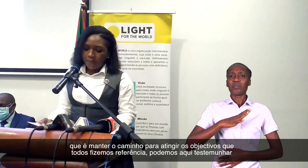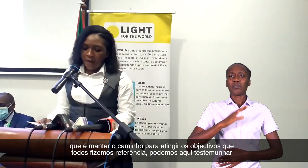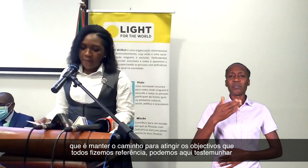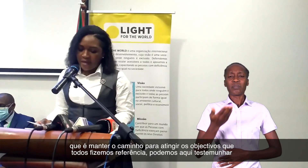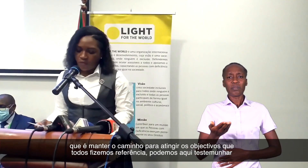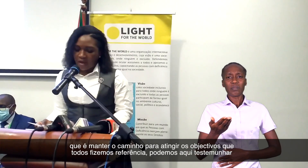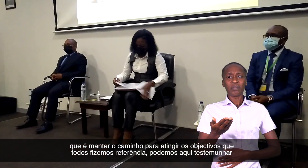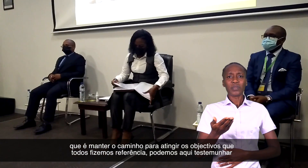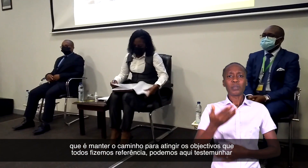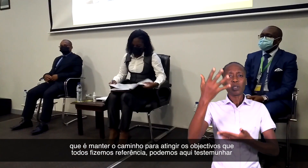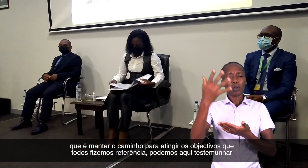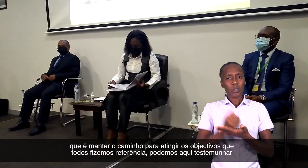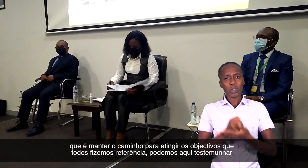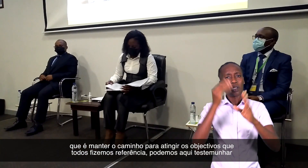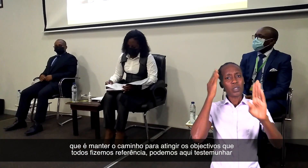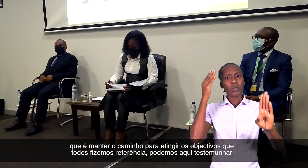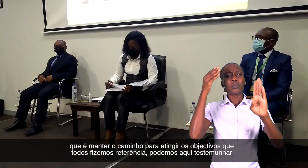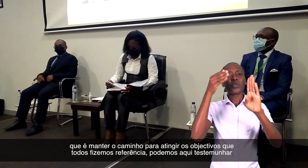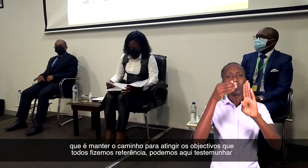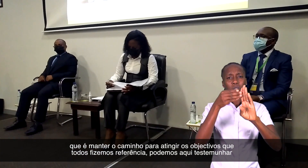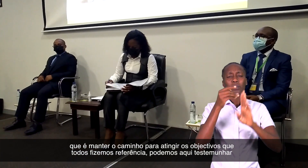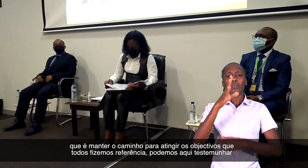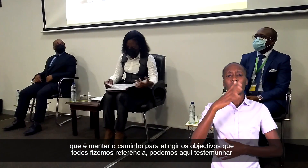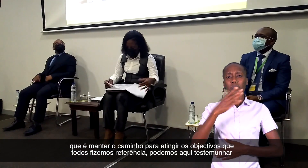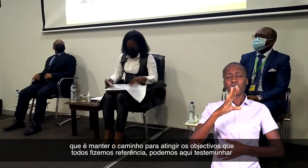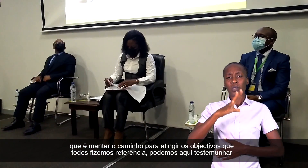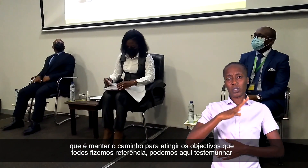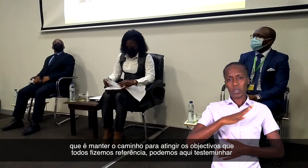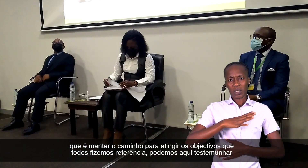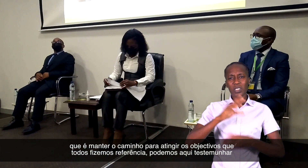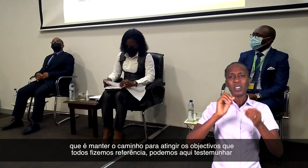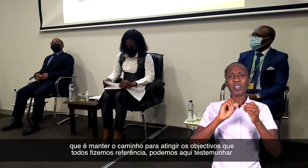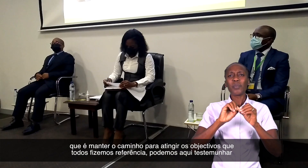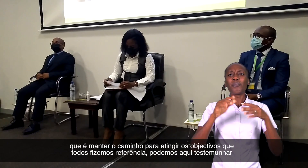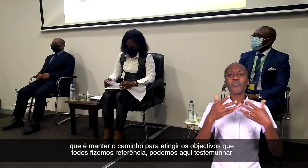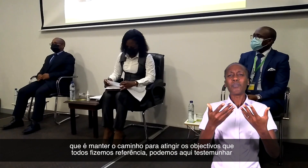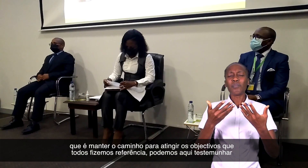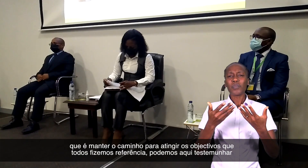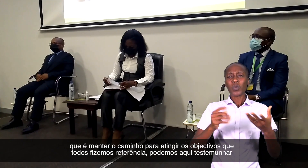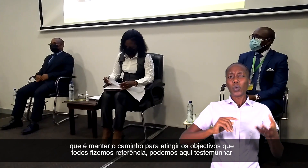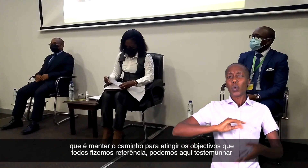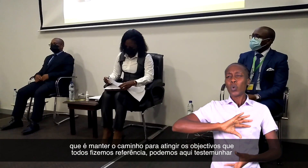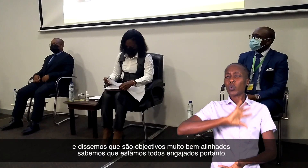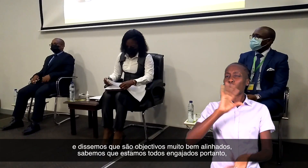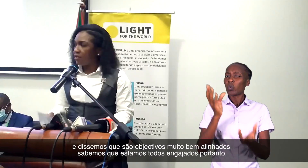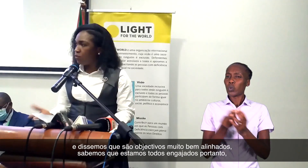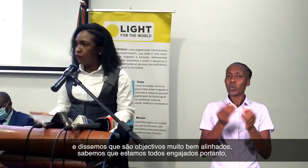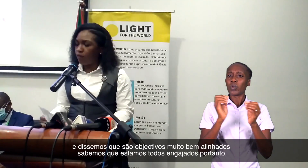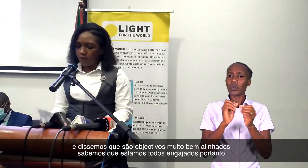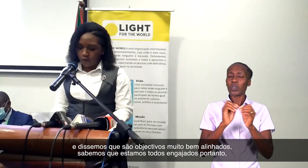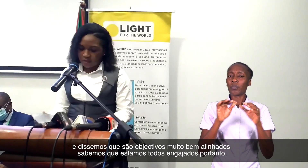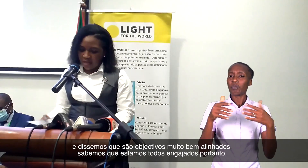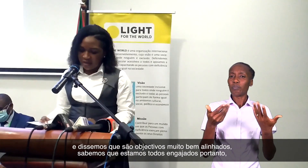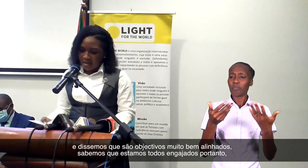ele mapeia o caminho para atingir os objetivos que nós todos aqui fizemos referência de, podemos aqui testemunhar e não